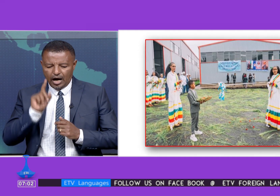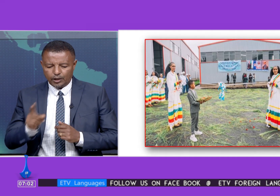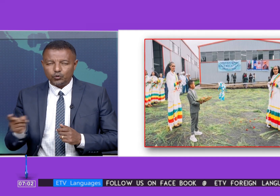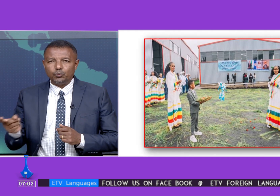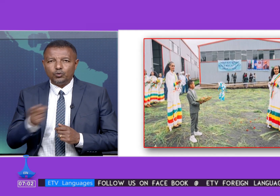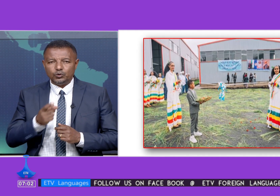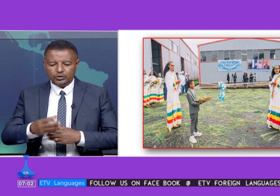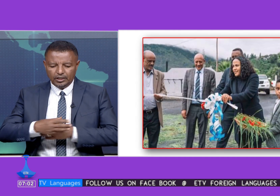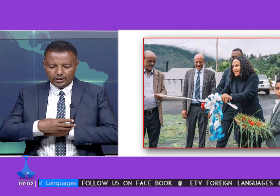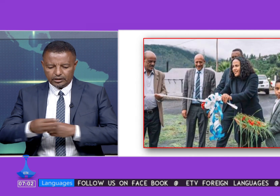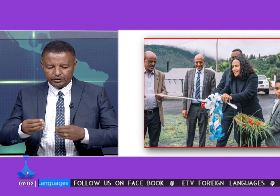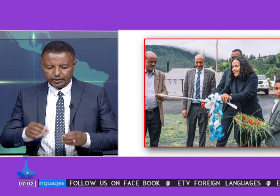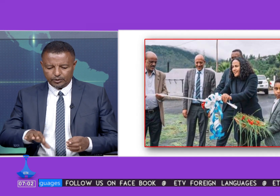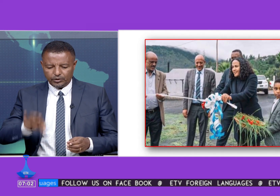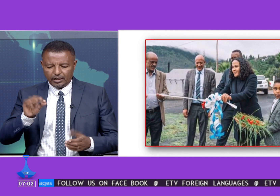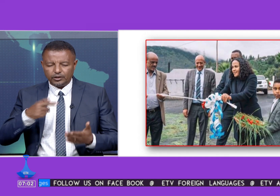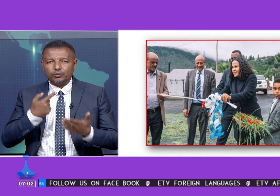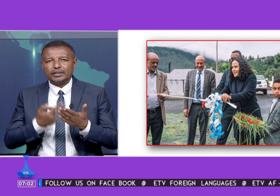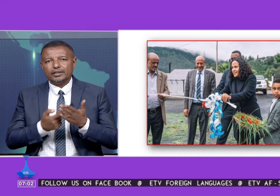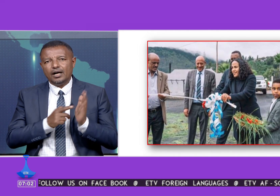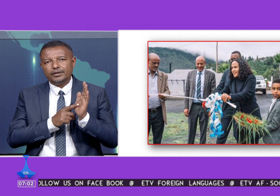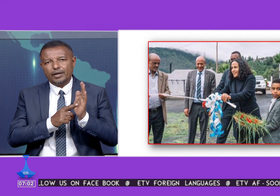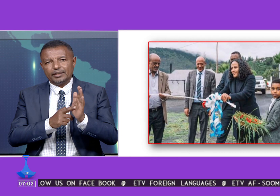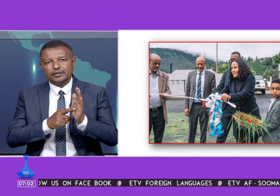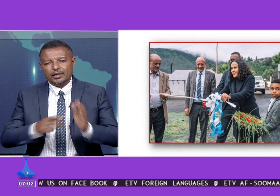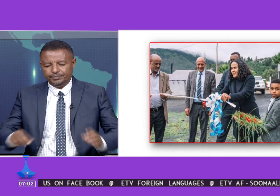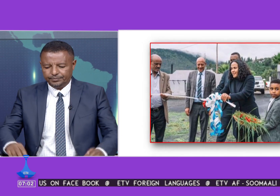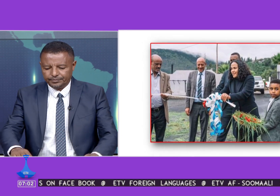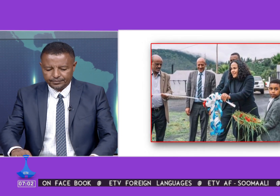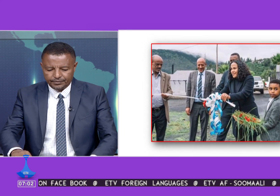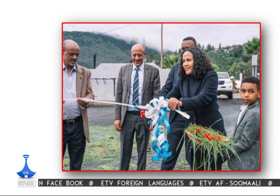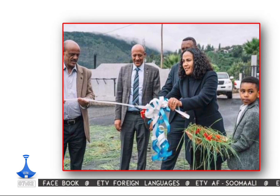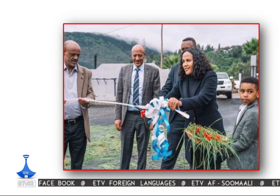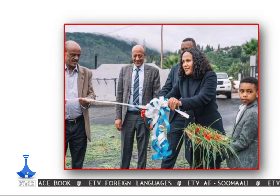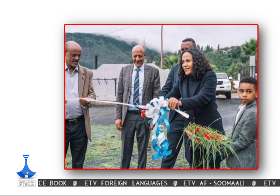አንዱ መሆኑን ከጽሕፈት ቤቱ ያገኘነው መረጃ ያመለክታል።